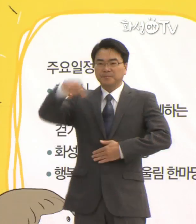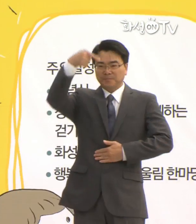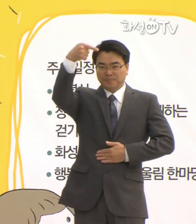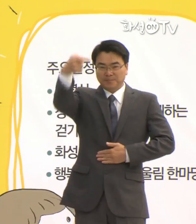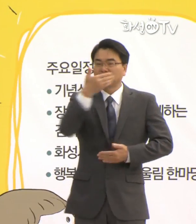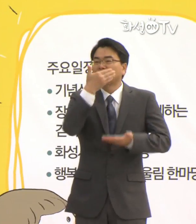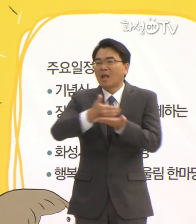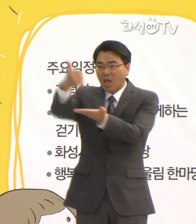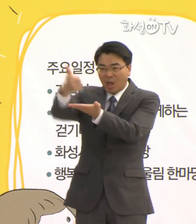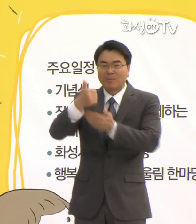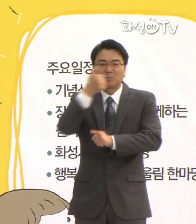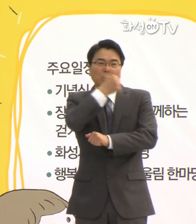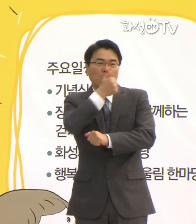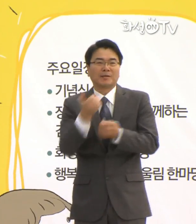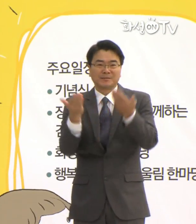다음은 내빈 서기가 있겠습니다.